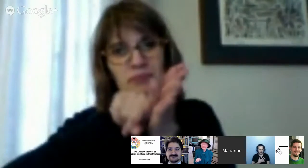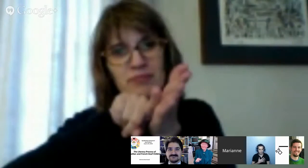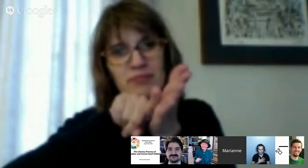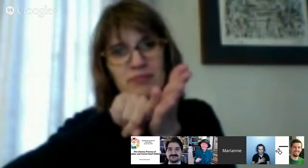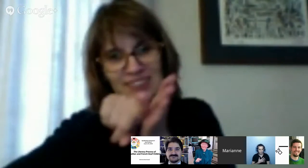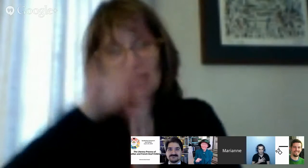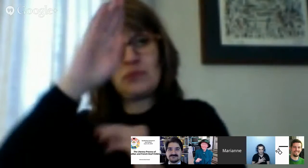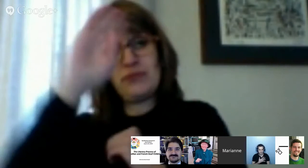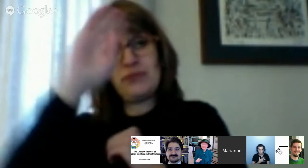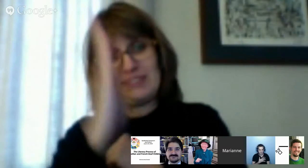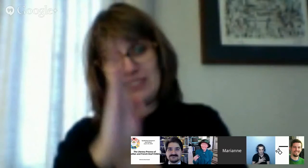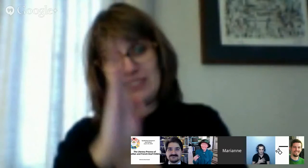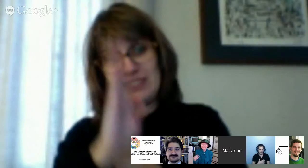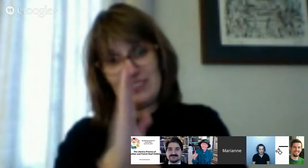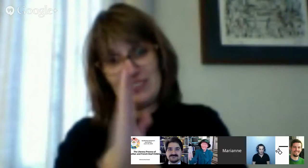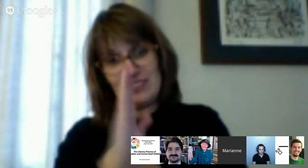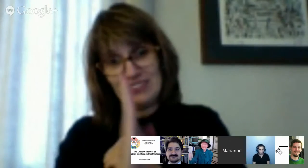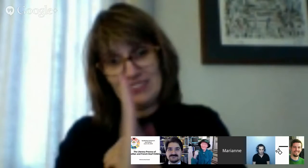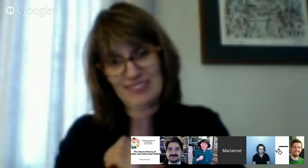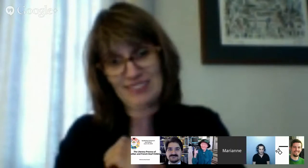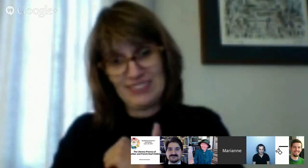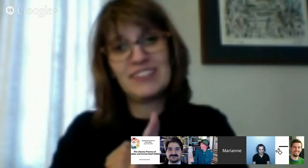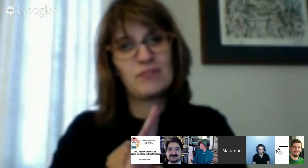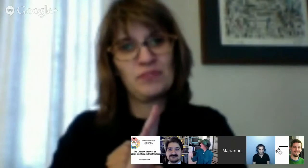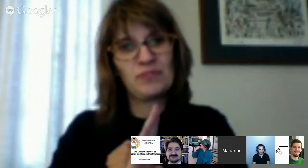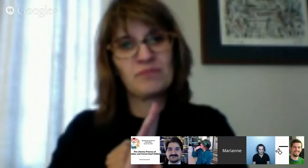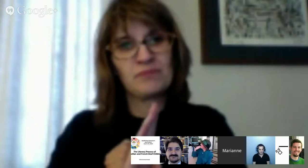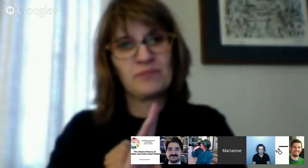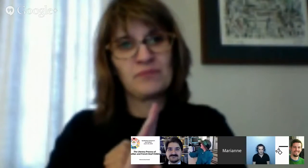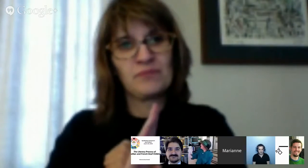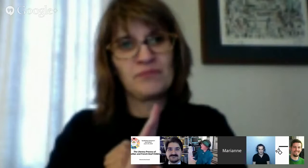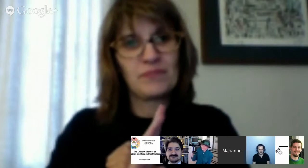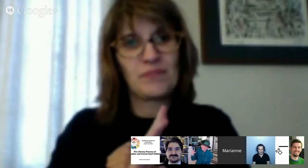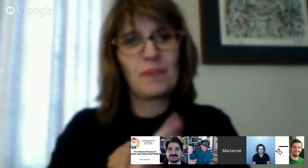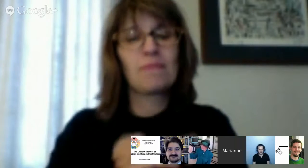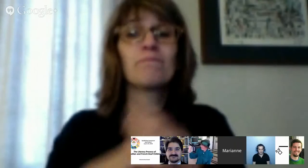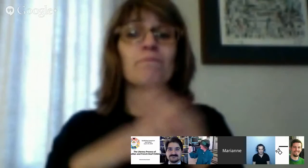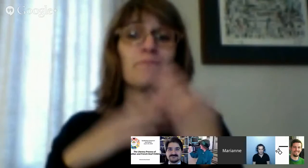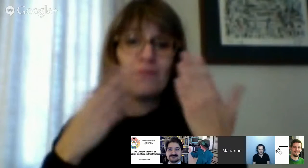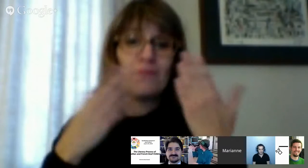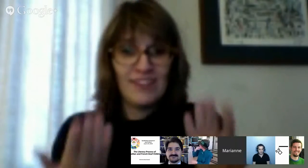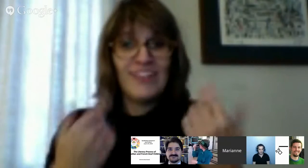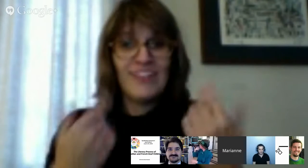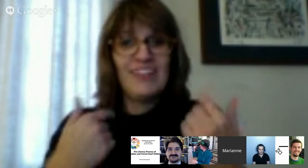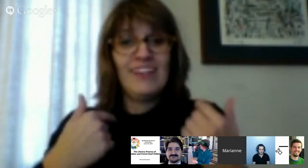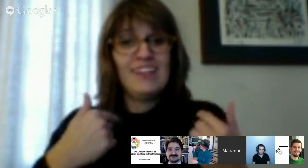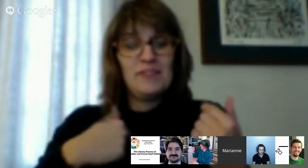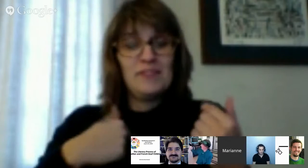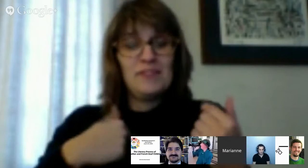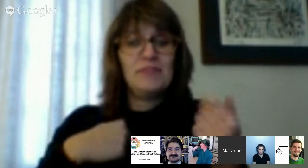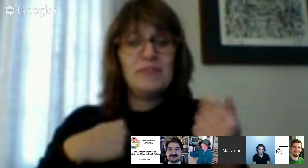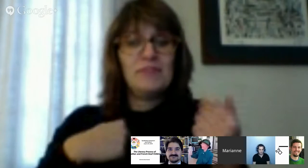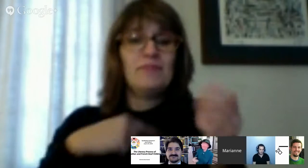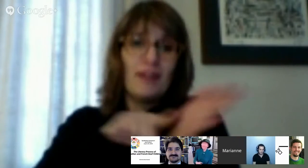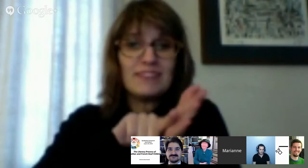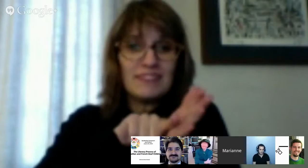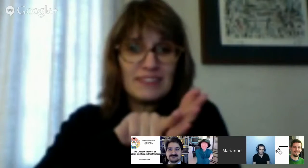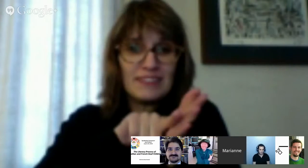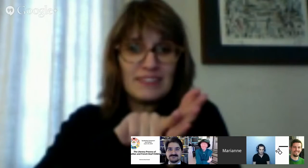muita felicidade por acreditar nas pesquisas que estão sendo